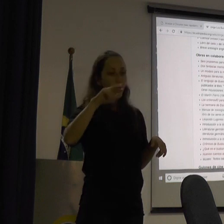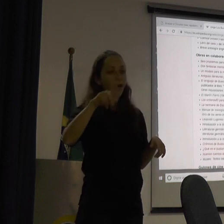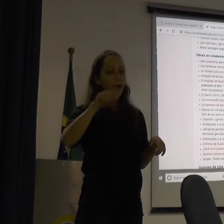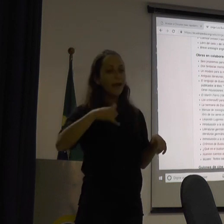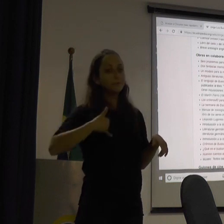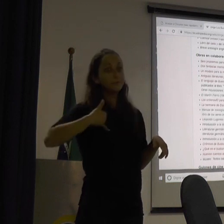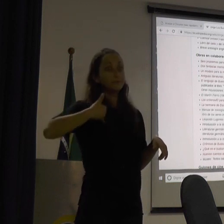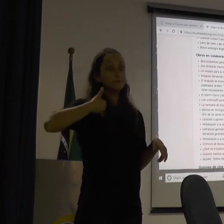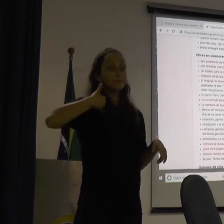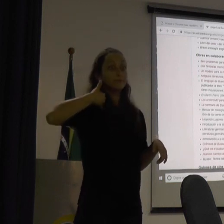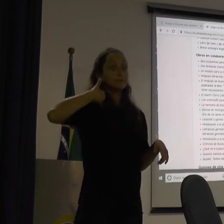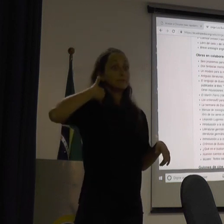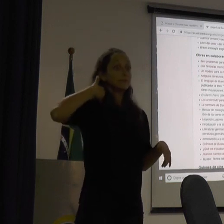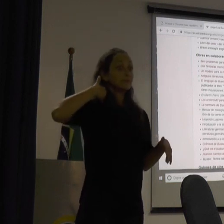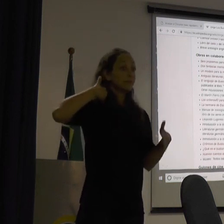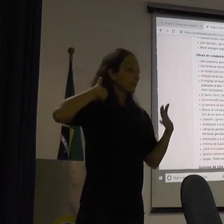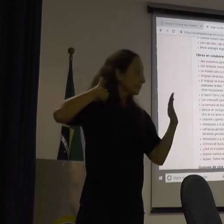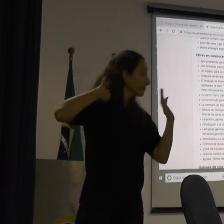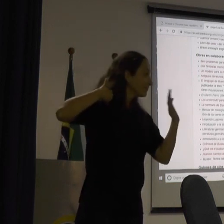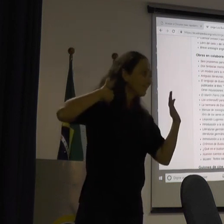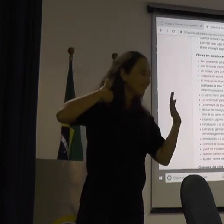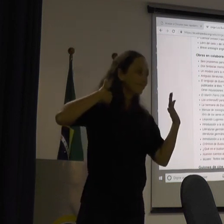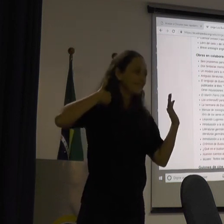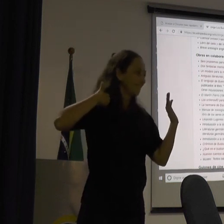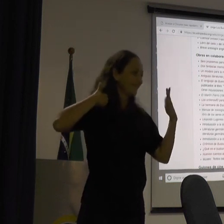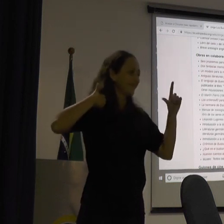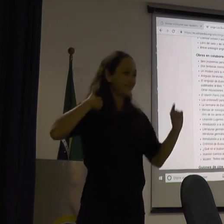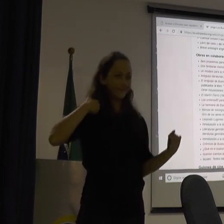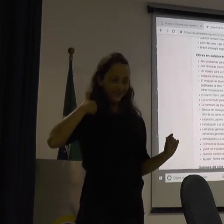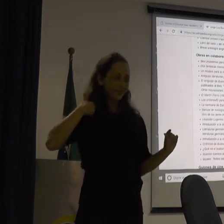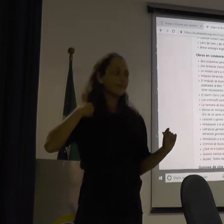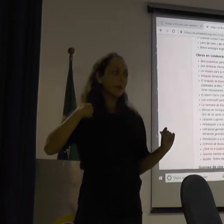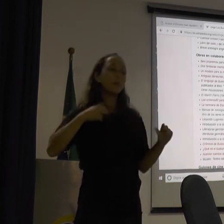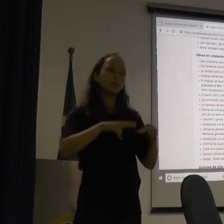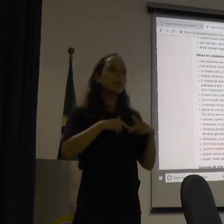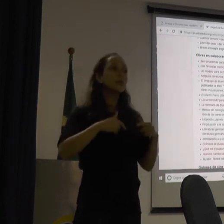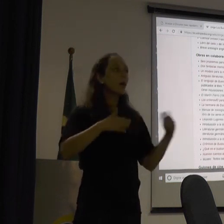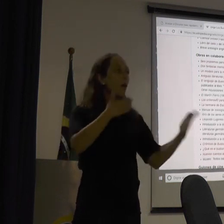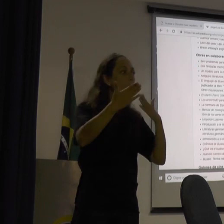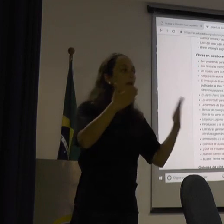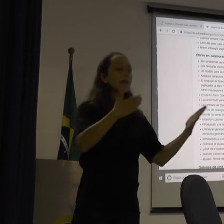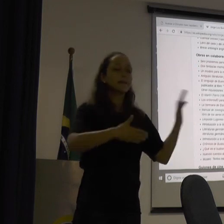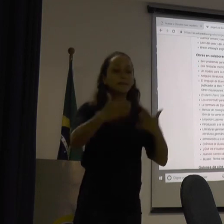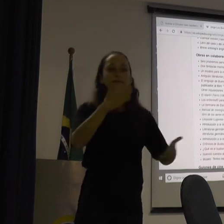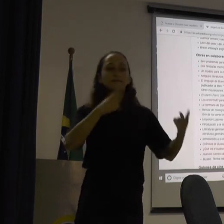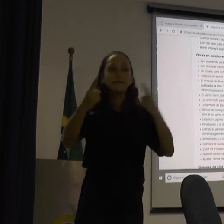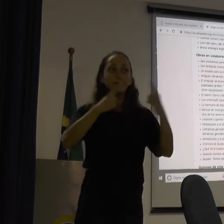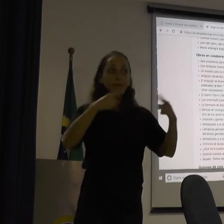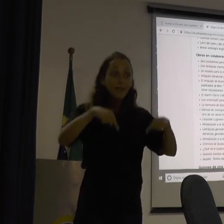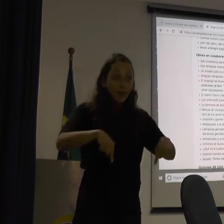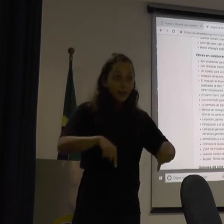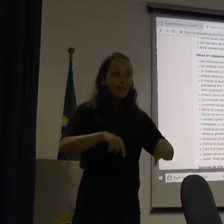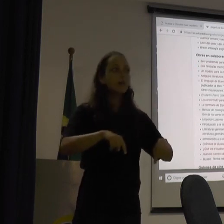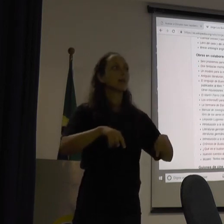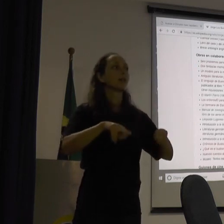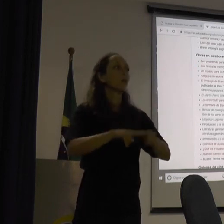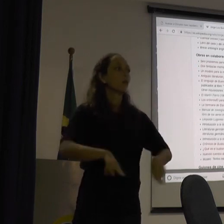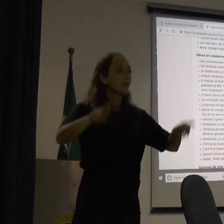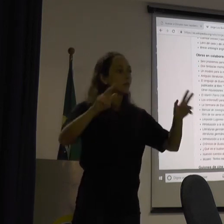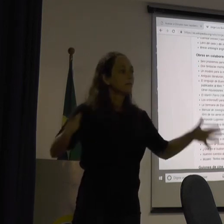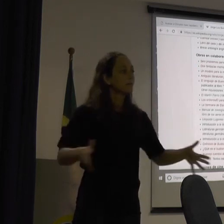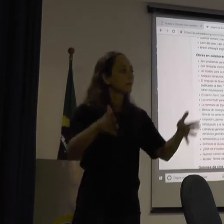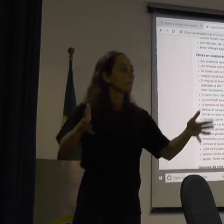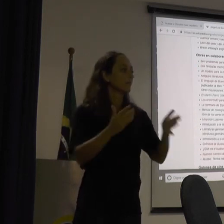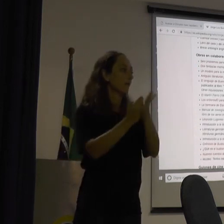acho que é uma qualidade que a gente tem que destacar na universidade, né? Saber ter uma grande erudição, muita leitura, mas também